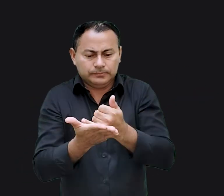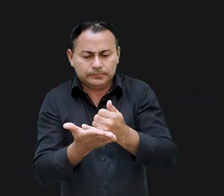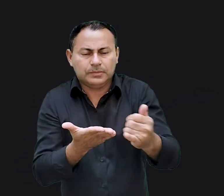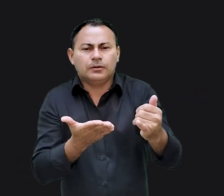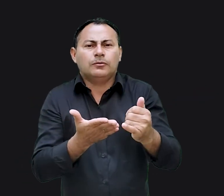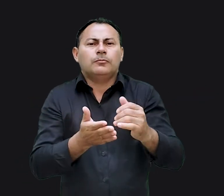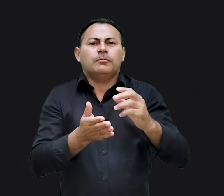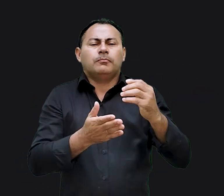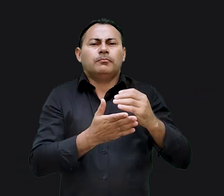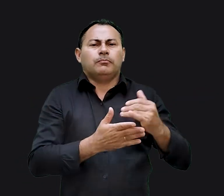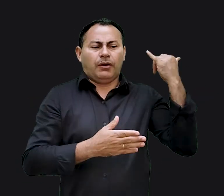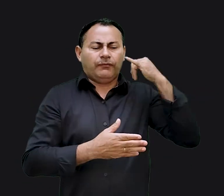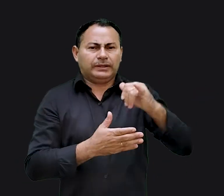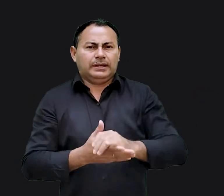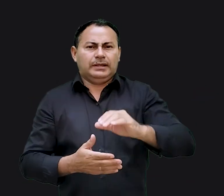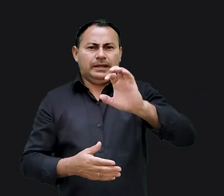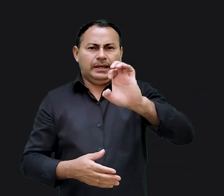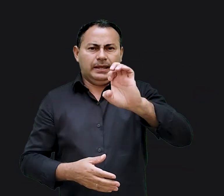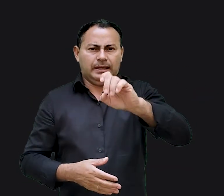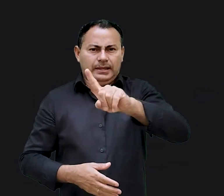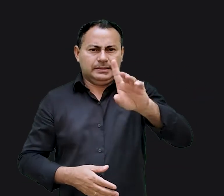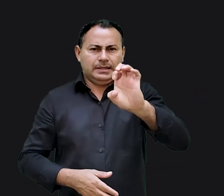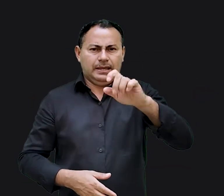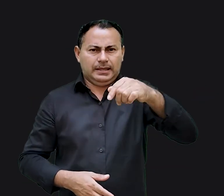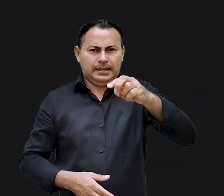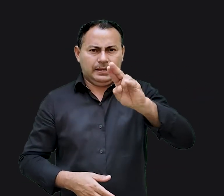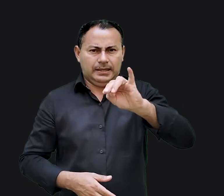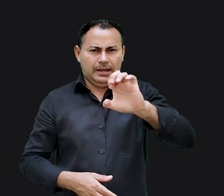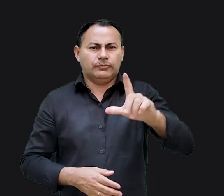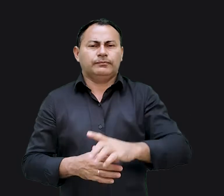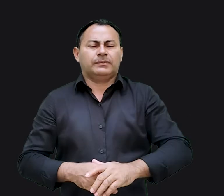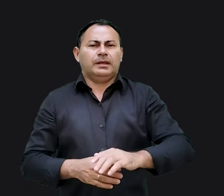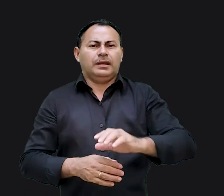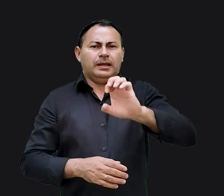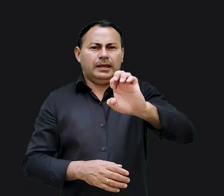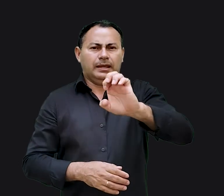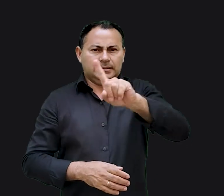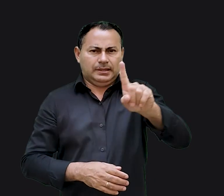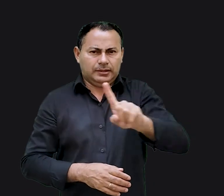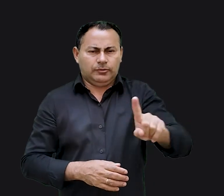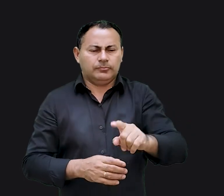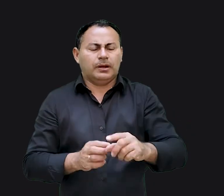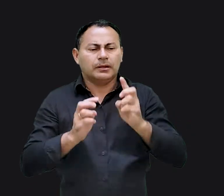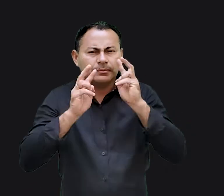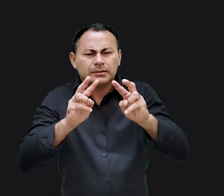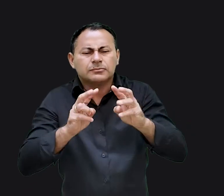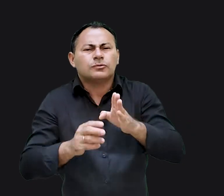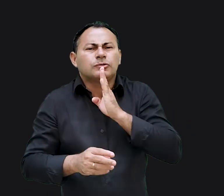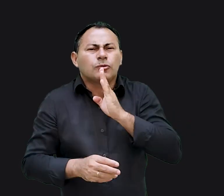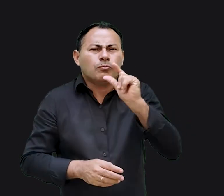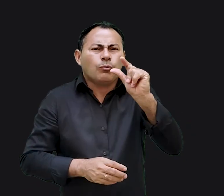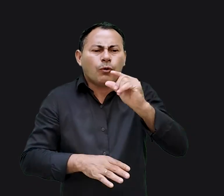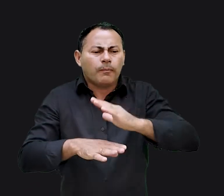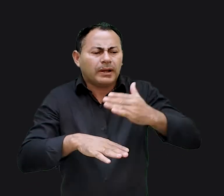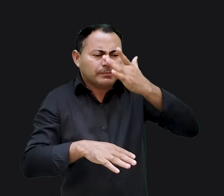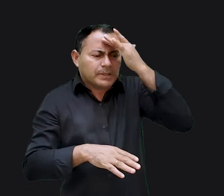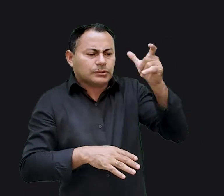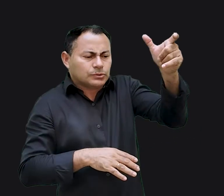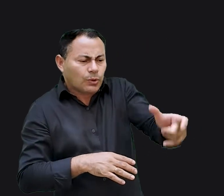uma introdução ao profeta Ezequiel. Para entender melhor as profecias e o livro de Ezequiel, precisamos conhecer primeiro um pouco do